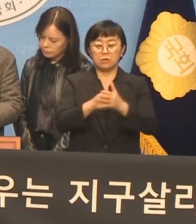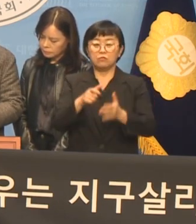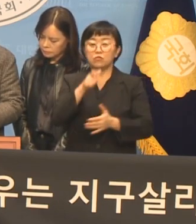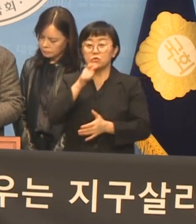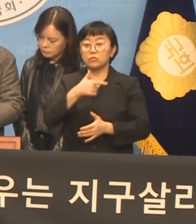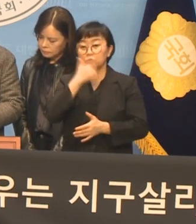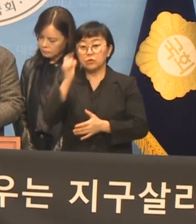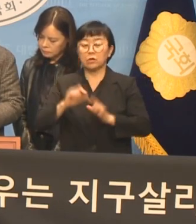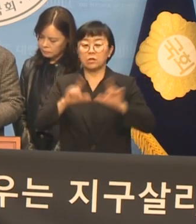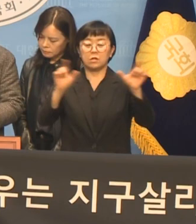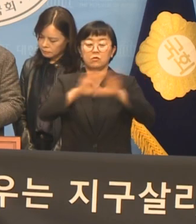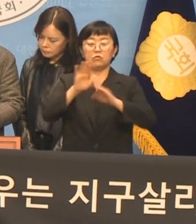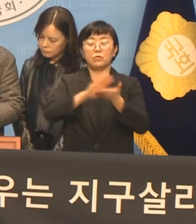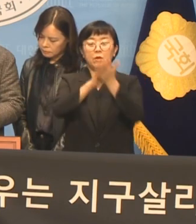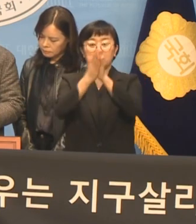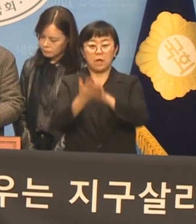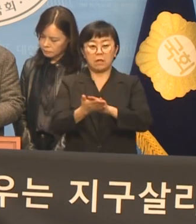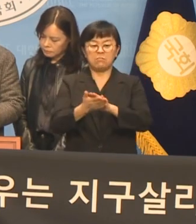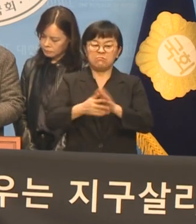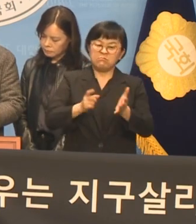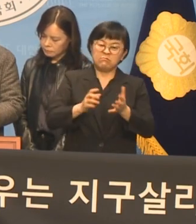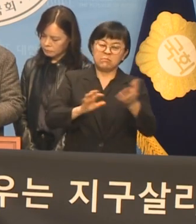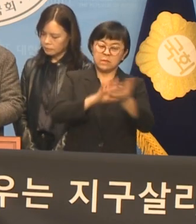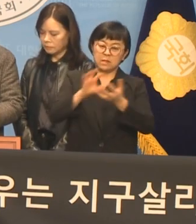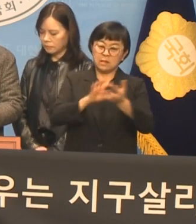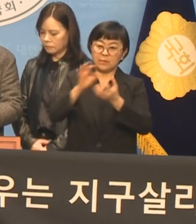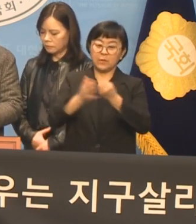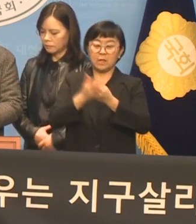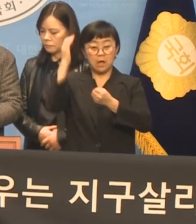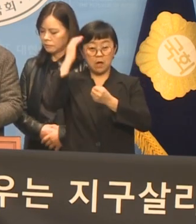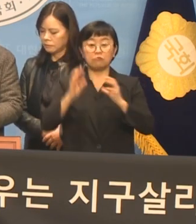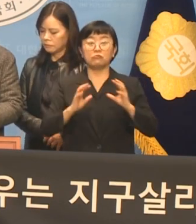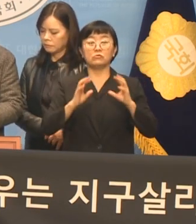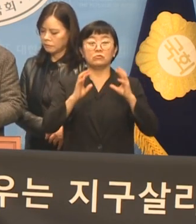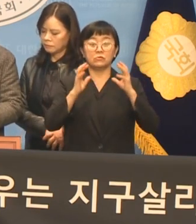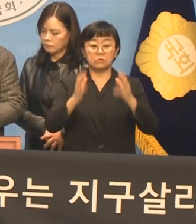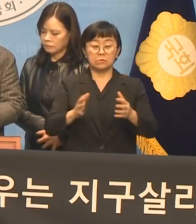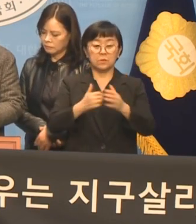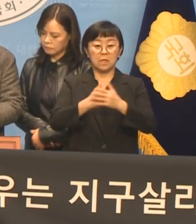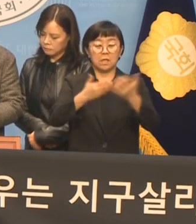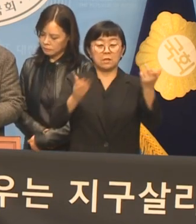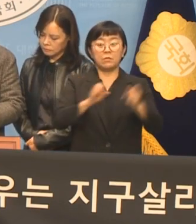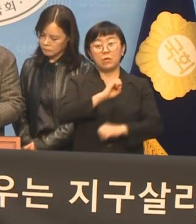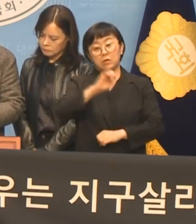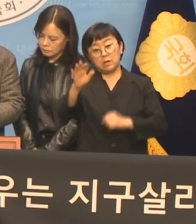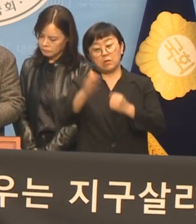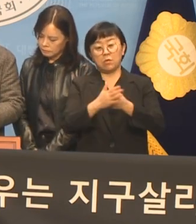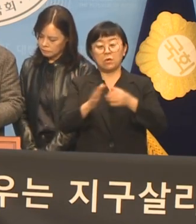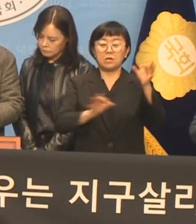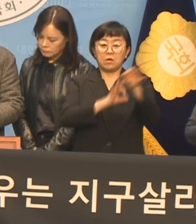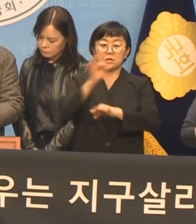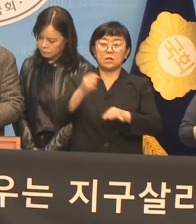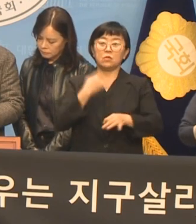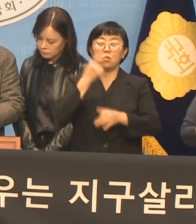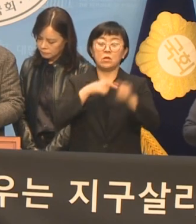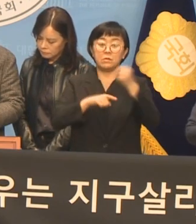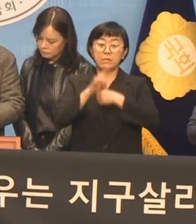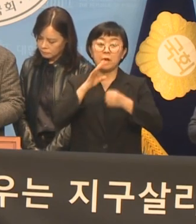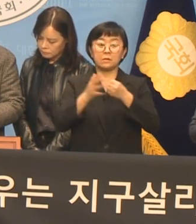물부족과 기후변화로 야단법석 일진데 어찌 우리 대안은 자연생태를 버리고 경제논의를